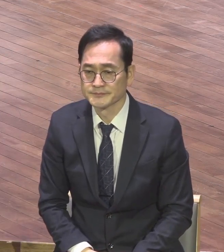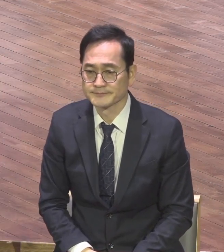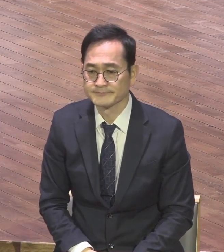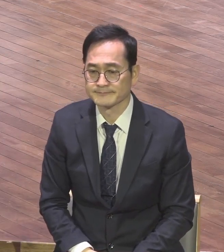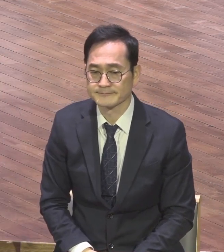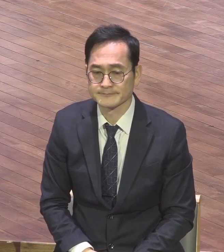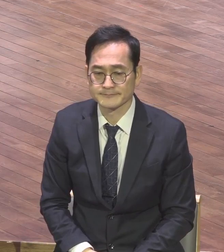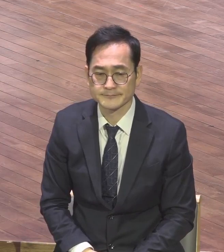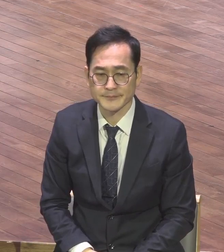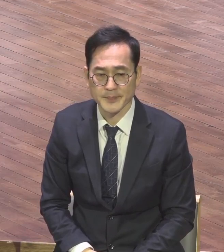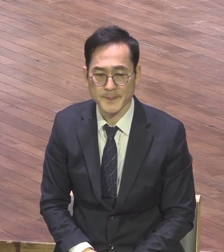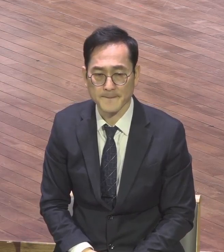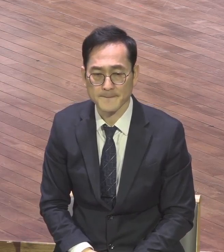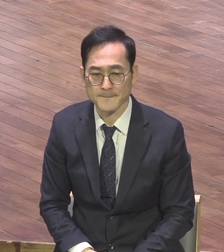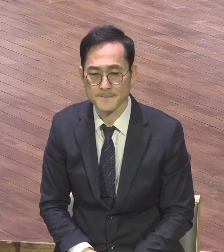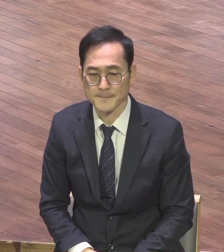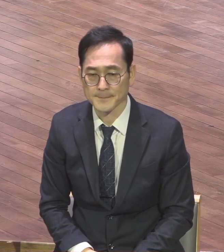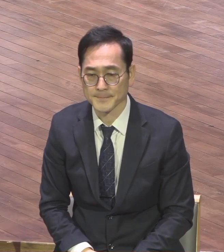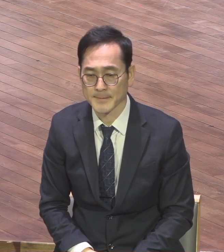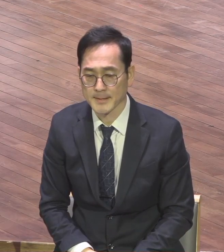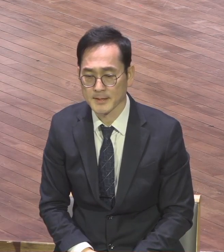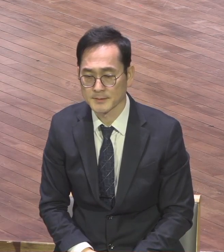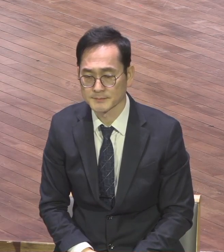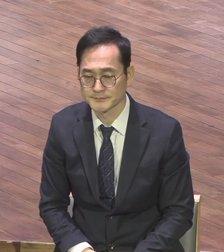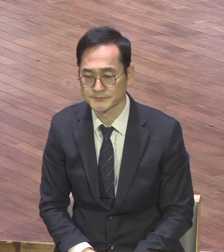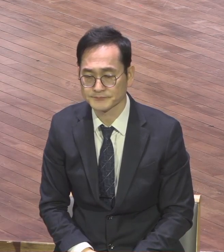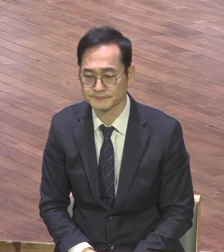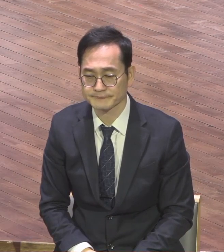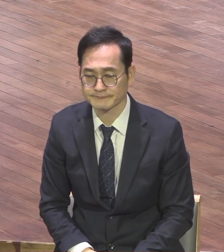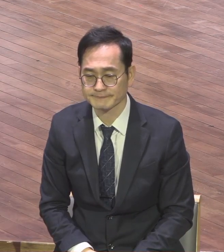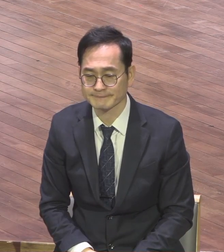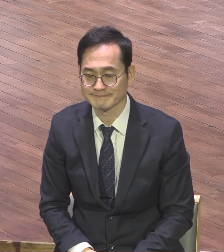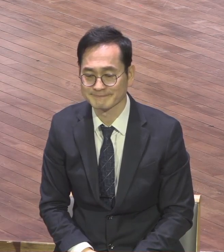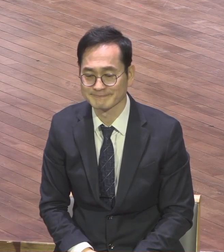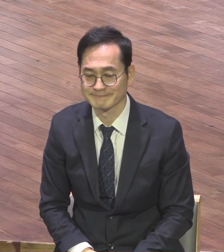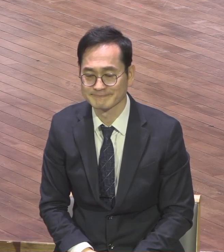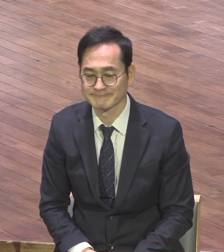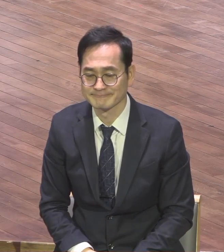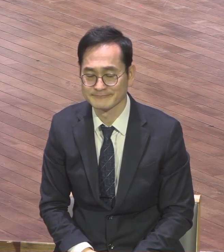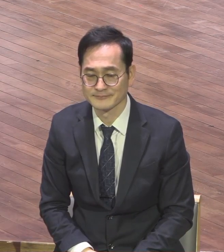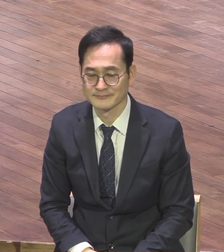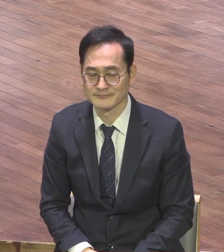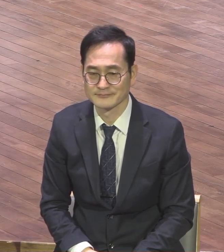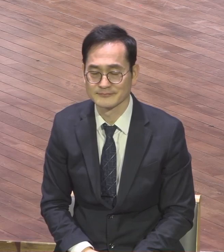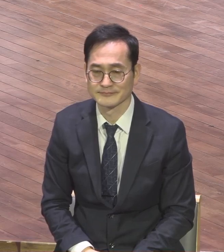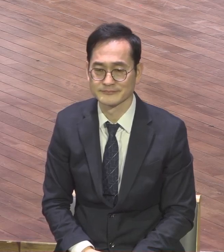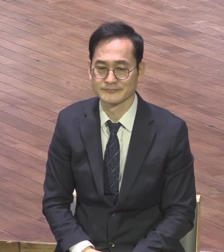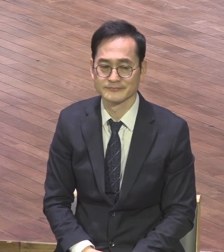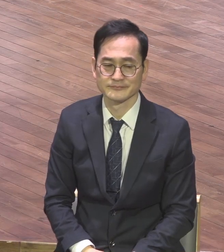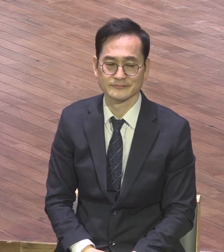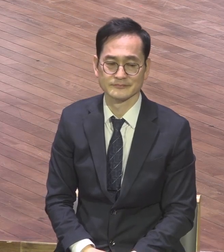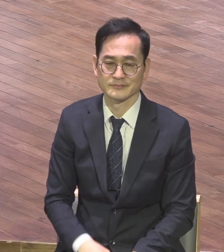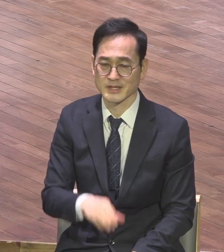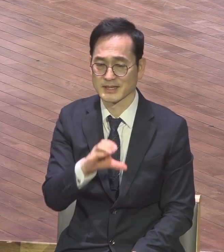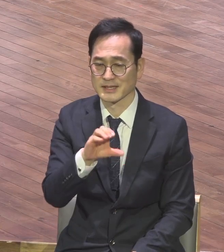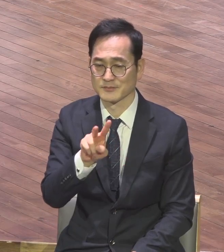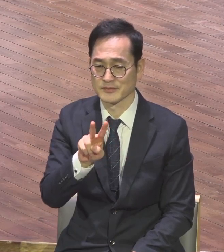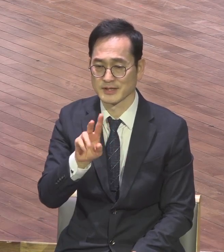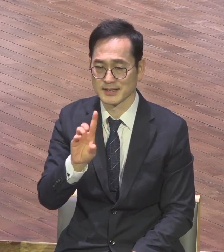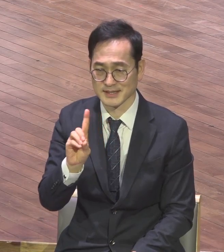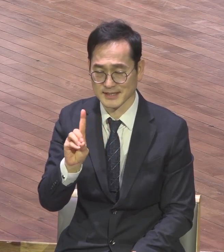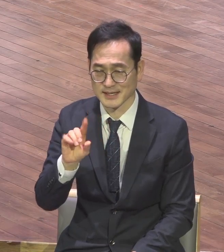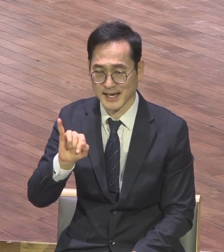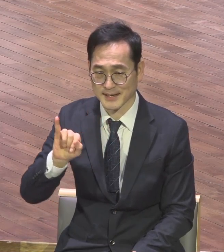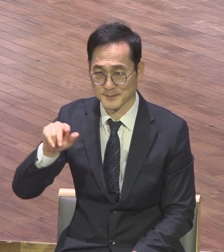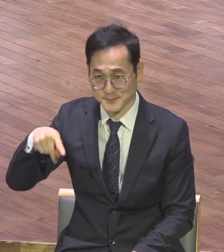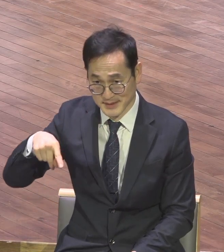누구나 다 그렇게 이 놀라운 CVDIP를 영계 모든 성도들을 체험할 수